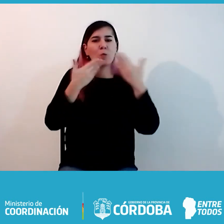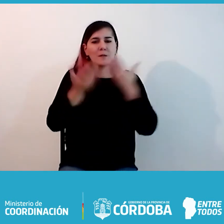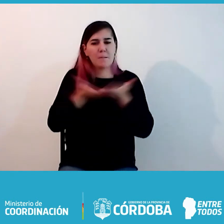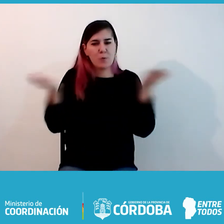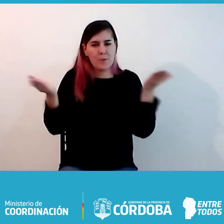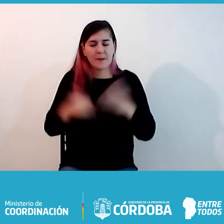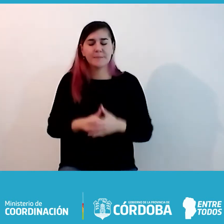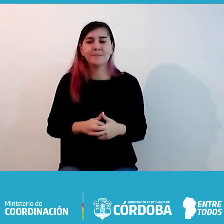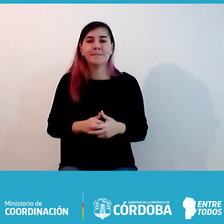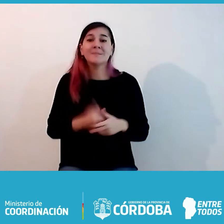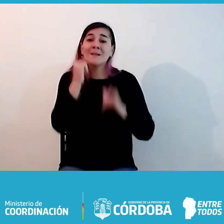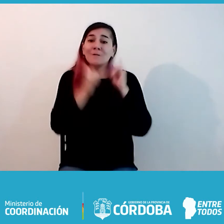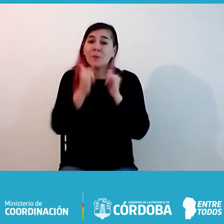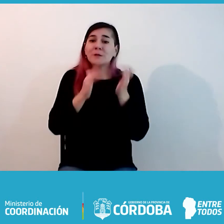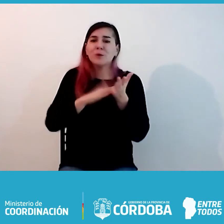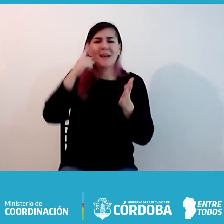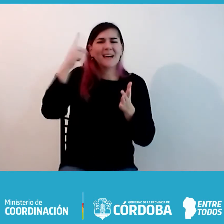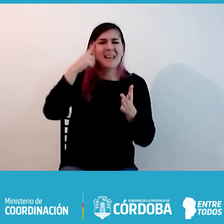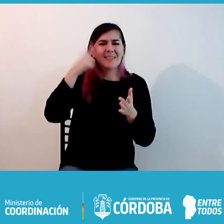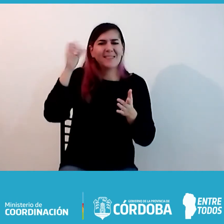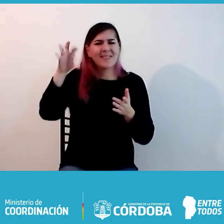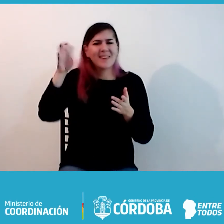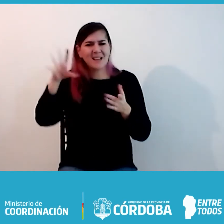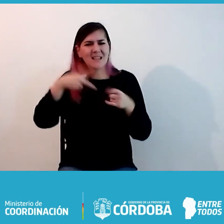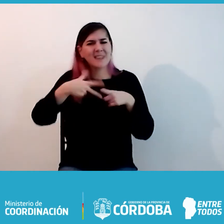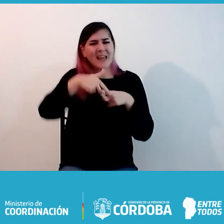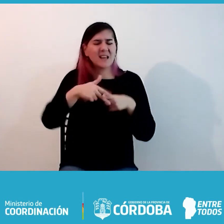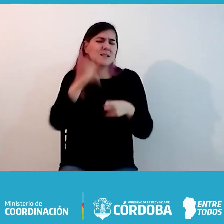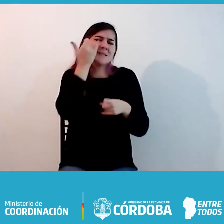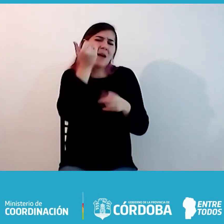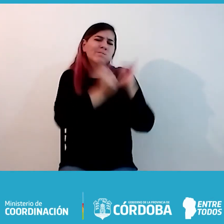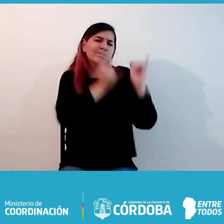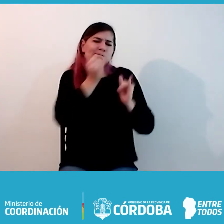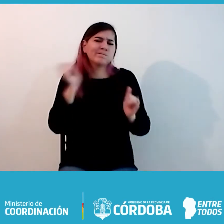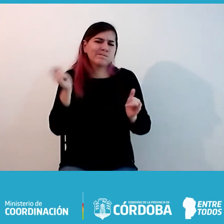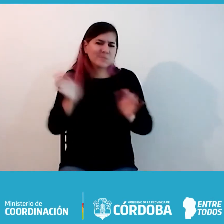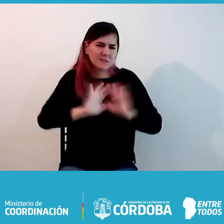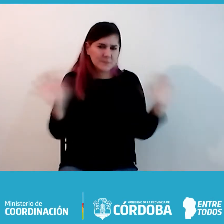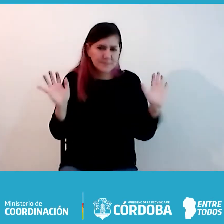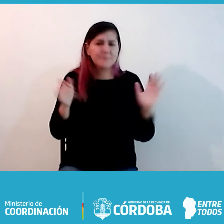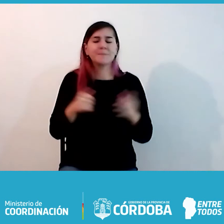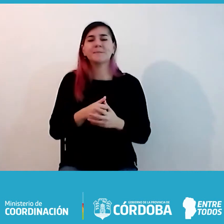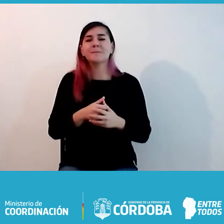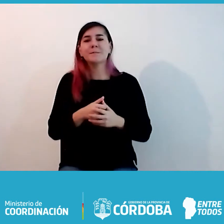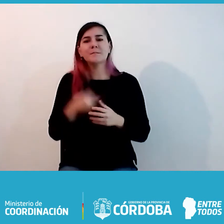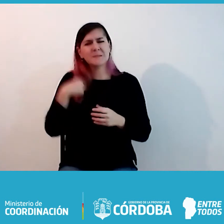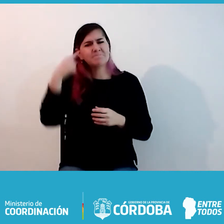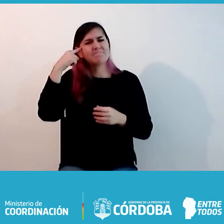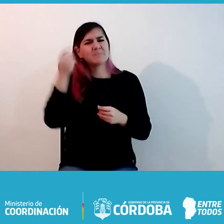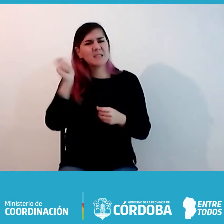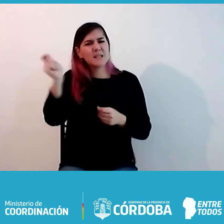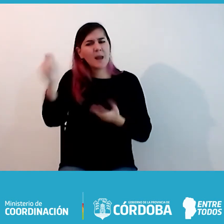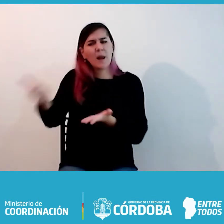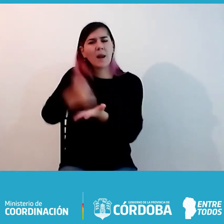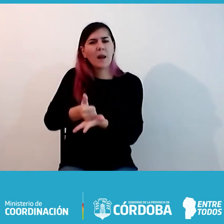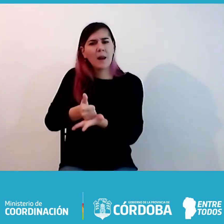pública. Informa que las críticas técnicas al estudio de impacto ambiental ya fueron expuestas por quienes la precedieron. Se pregunta quién representará